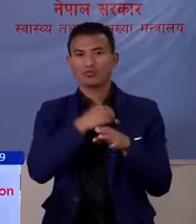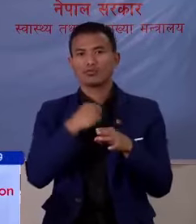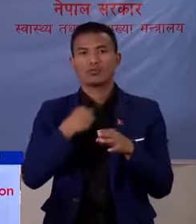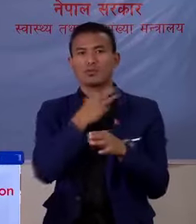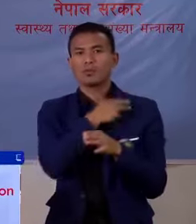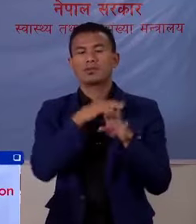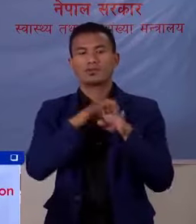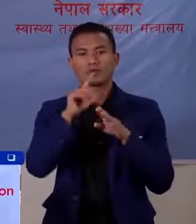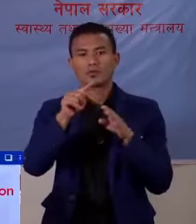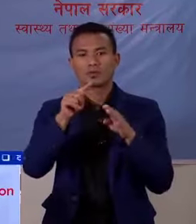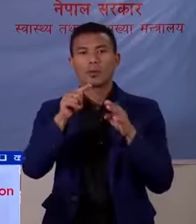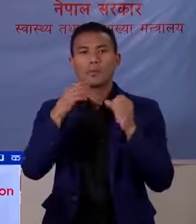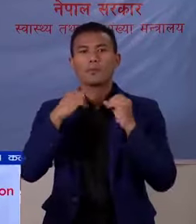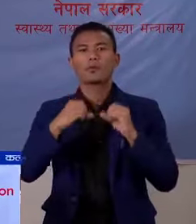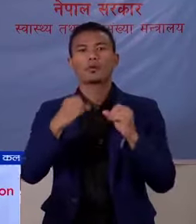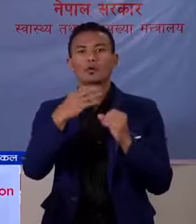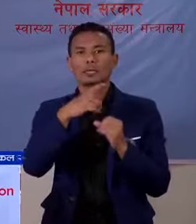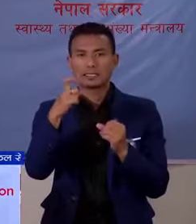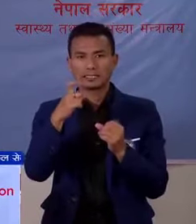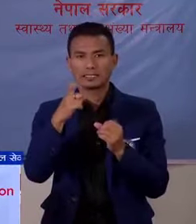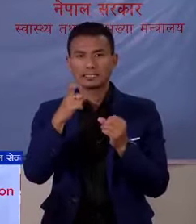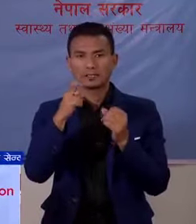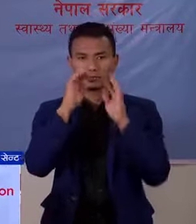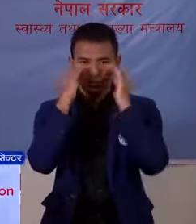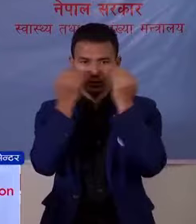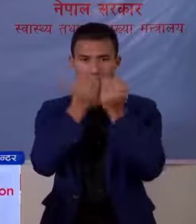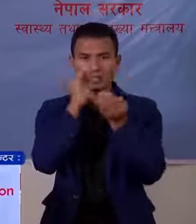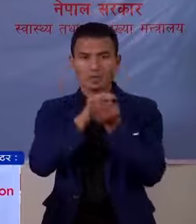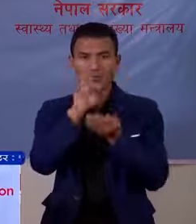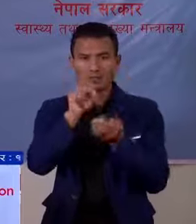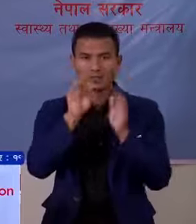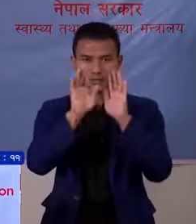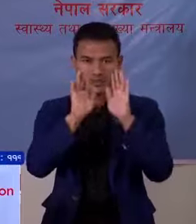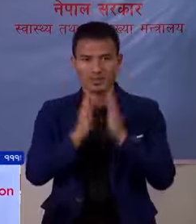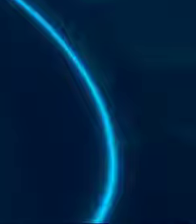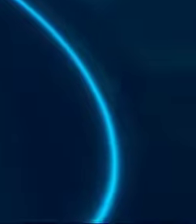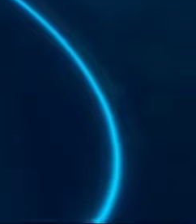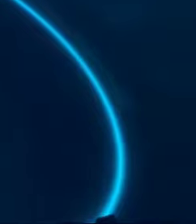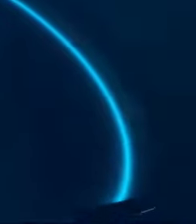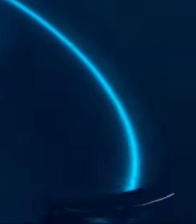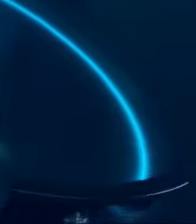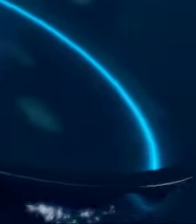स्वास्थ्यकर्मीको प्रयोगको लागि सुरक्षित राख्नुपर्छ। हस्, धन्यवाद।